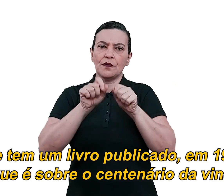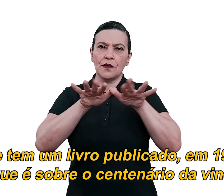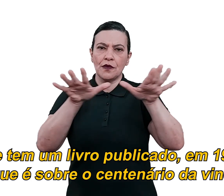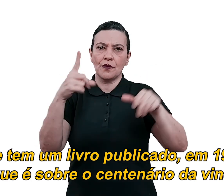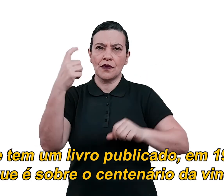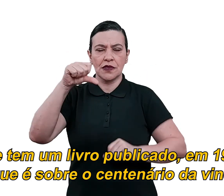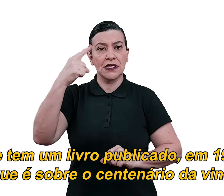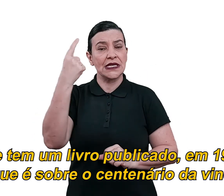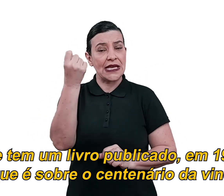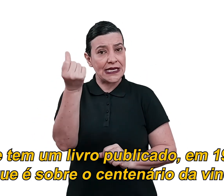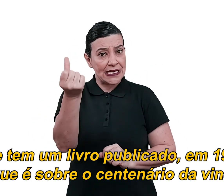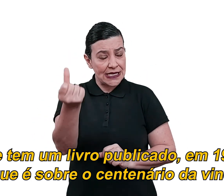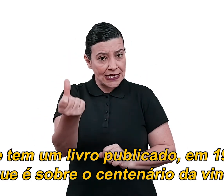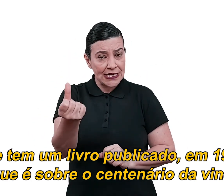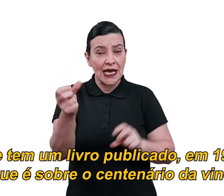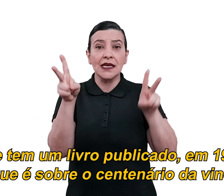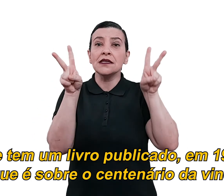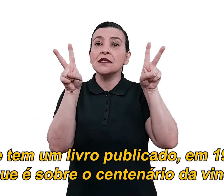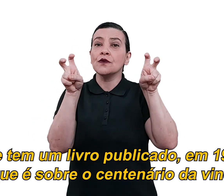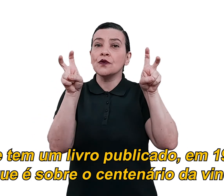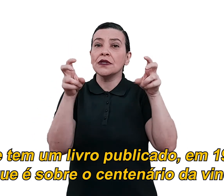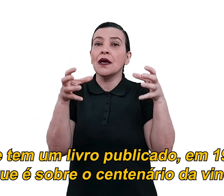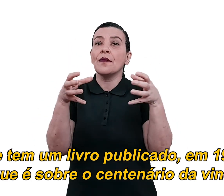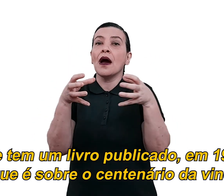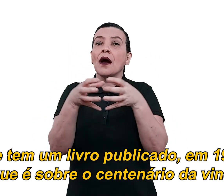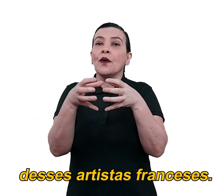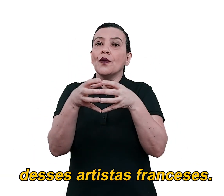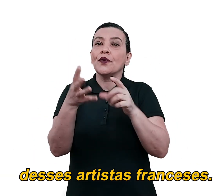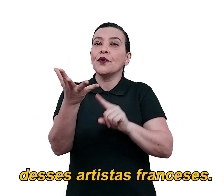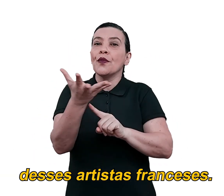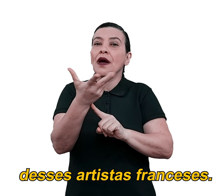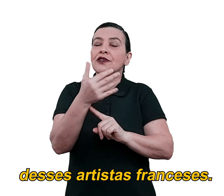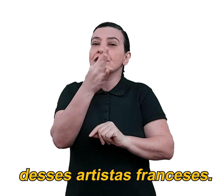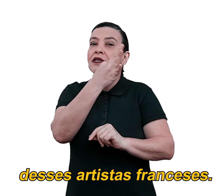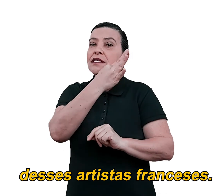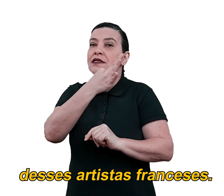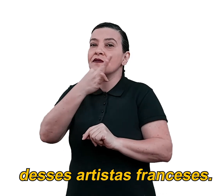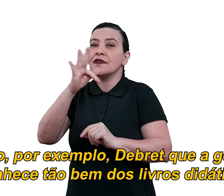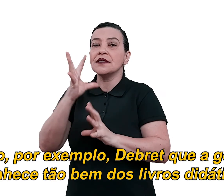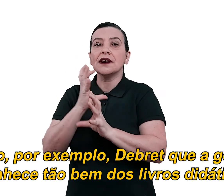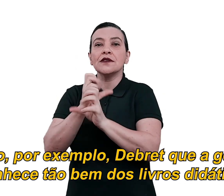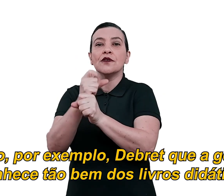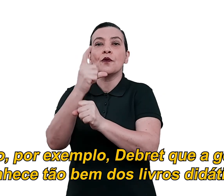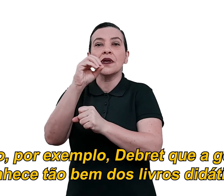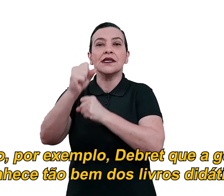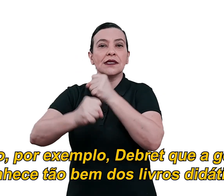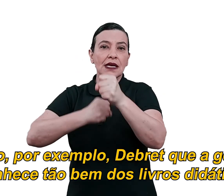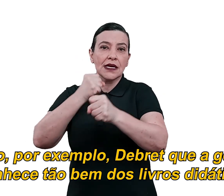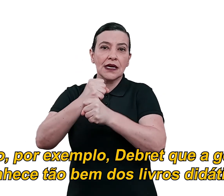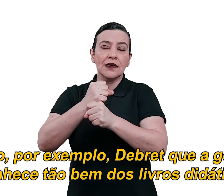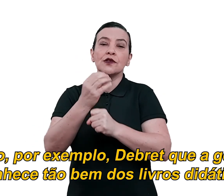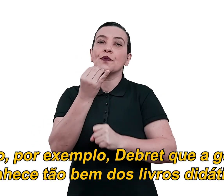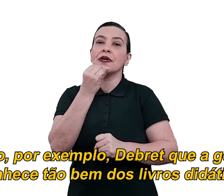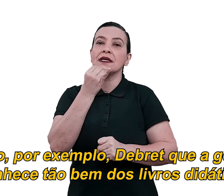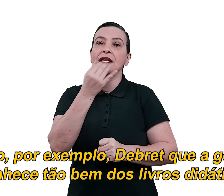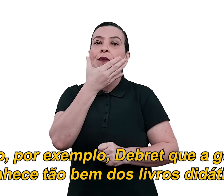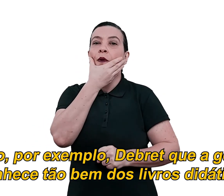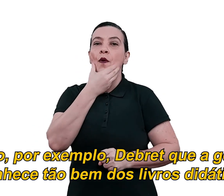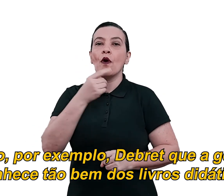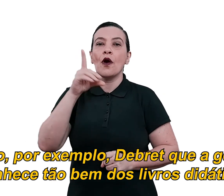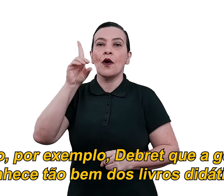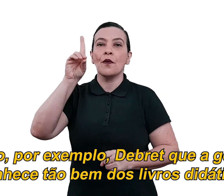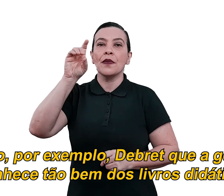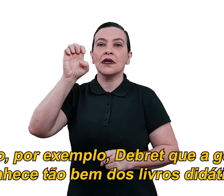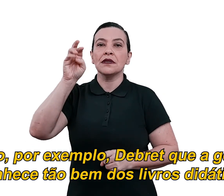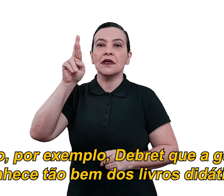publicado em 1916, que é sobre o centenário da vinda desses artistas franceses, que, né, veio, por exemplo, Debré, que a gente conhece